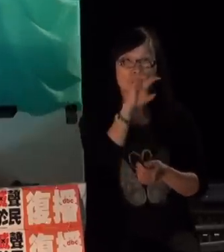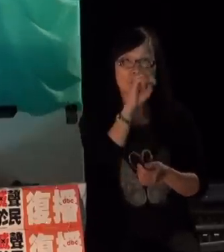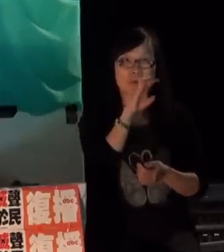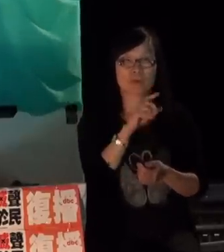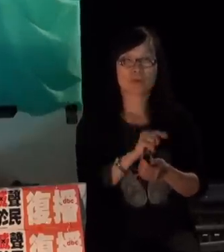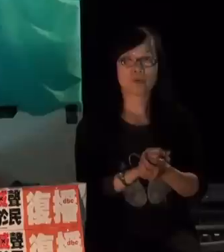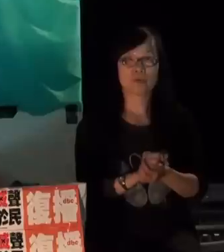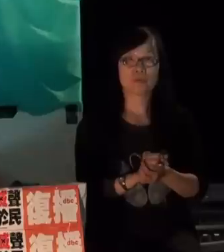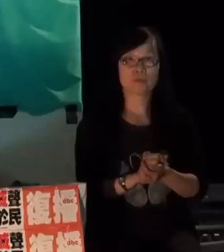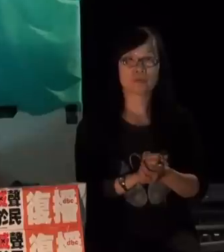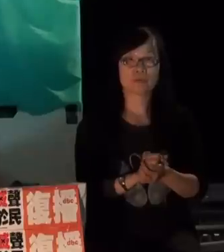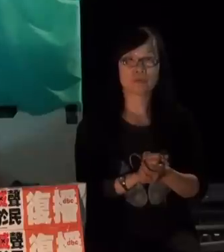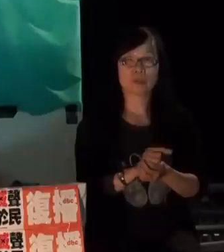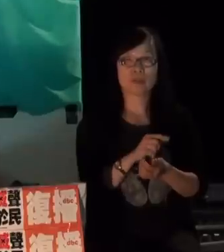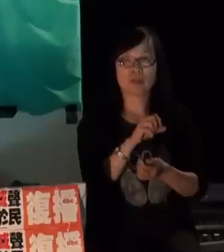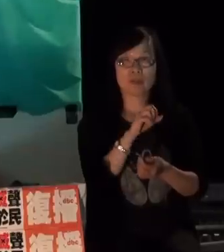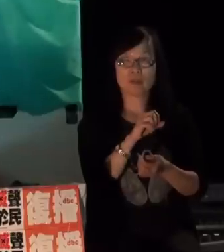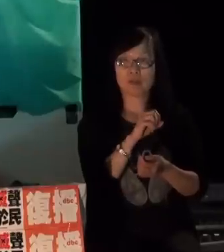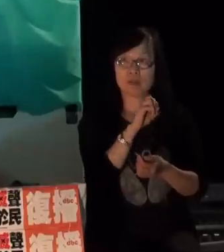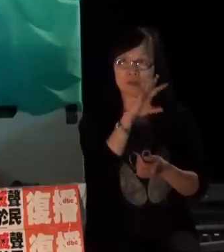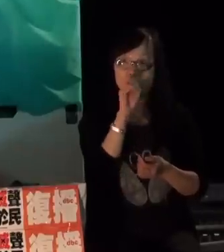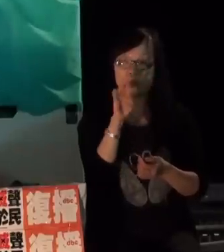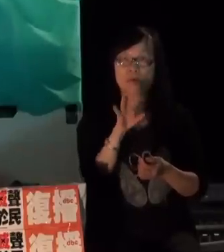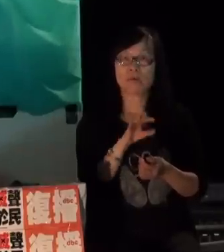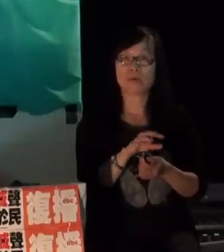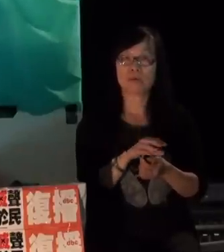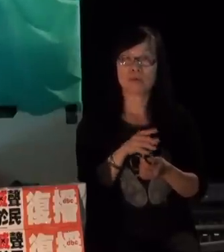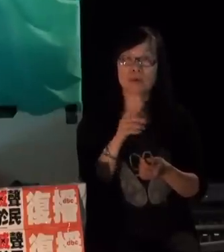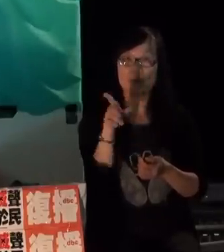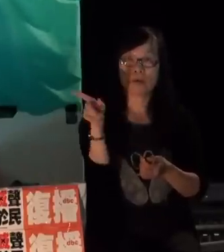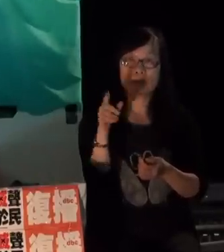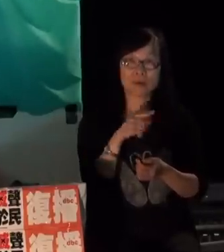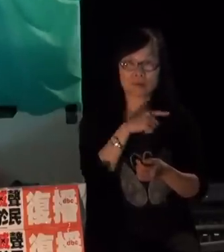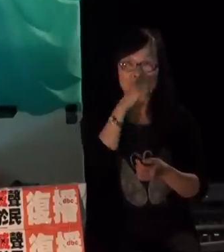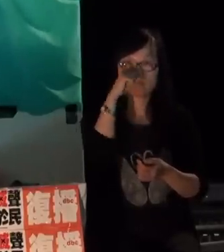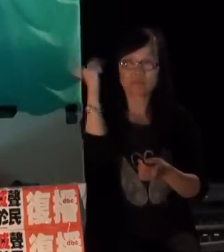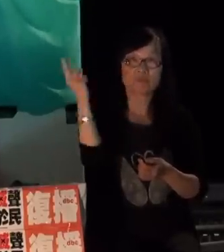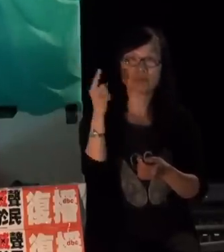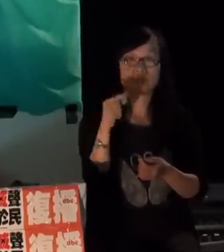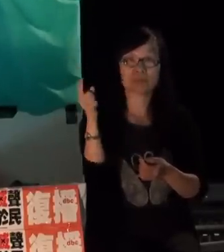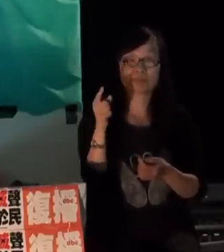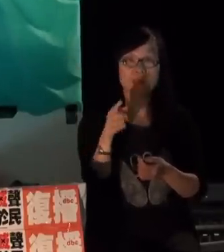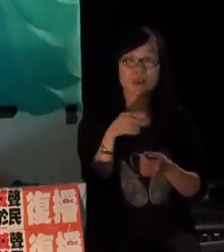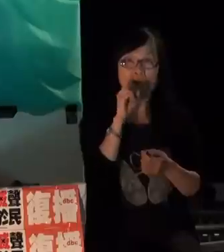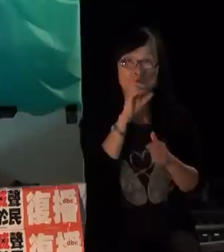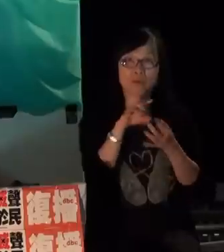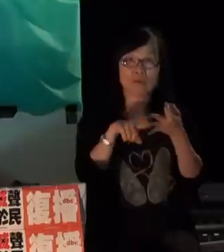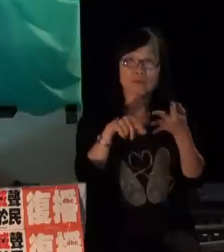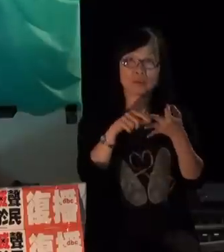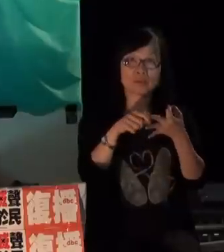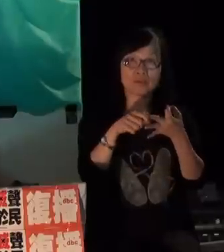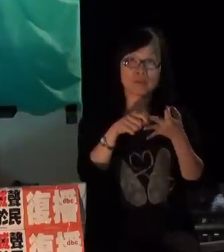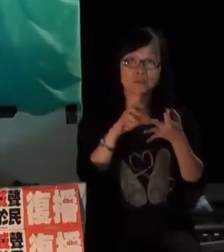好，我都講過啦。我嗰日咪串佢哋咯，佢講話阿陳鑑林講嗰